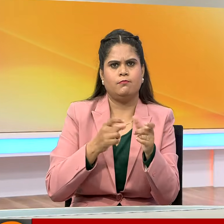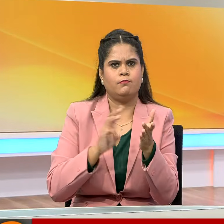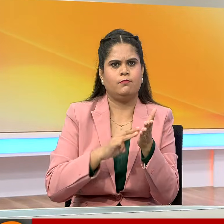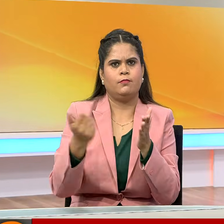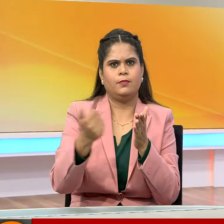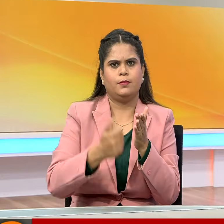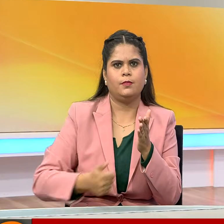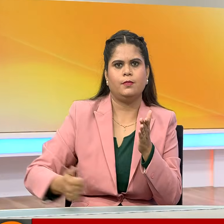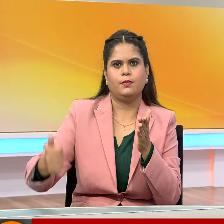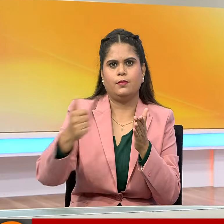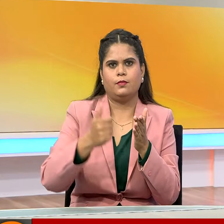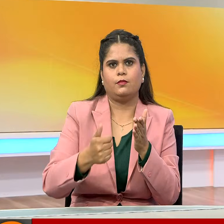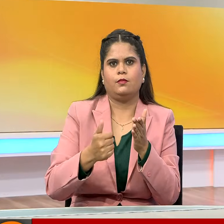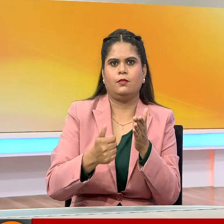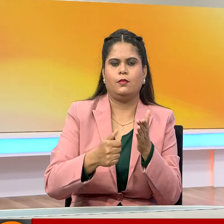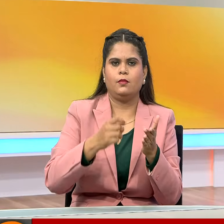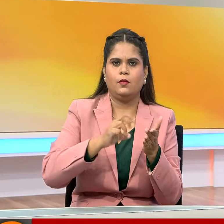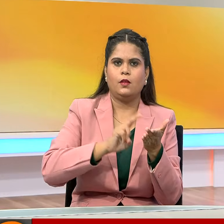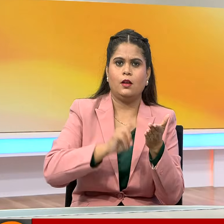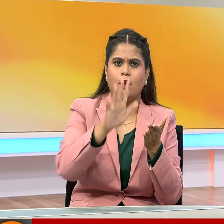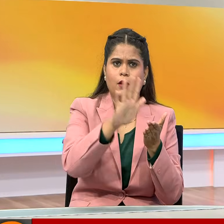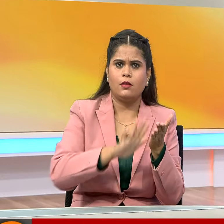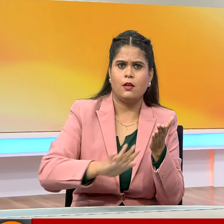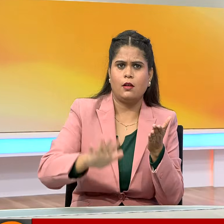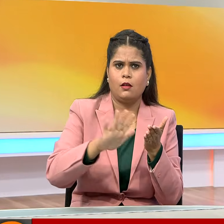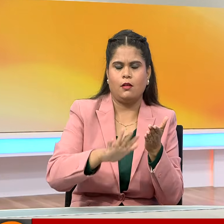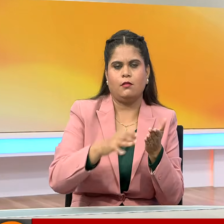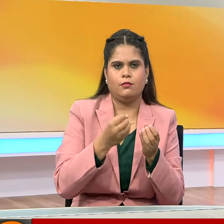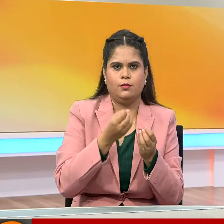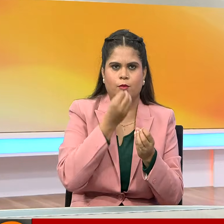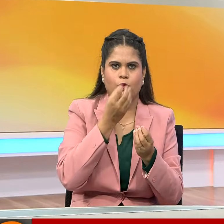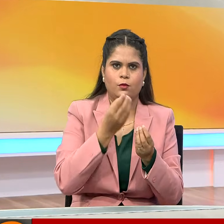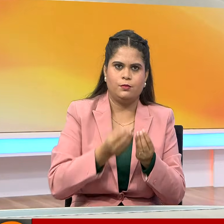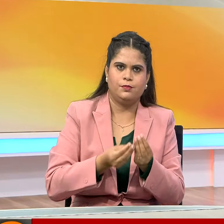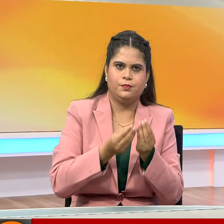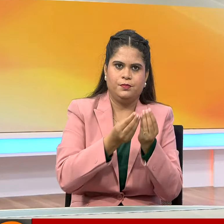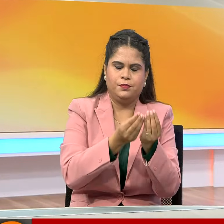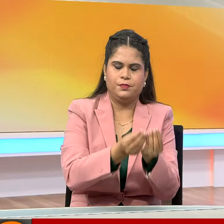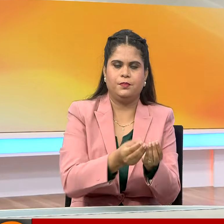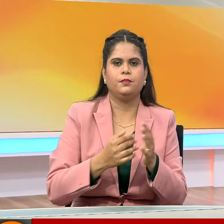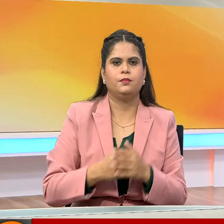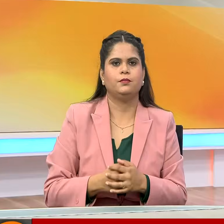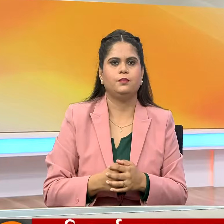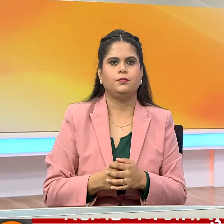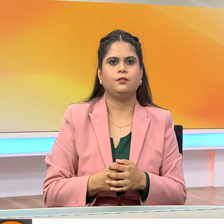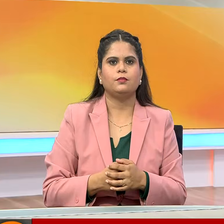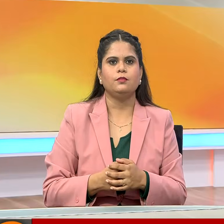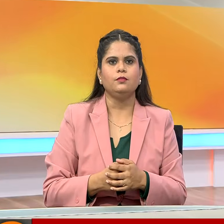राष्ट्रीय समर स्मारक पर पुष्पांजलि अर्पित की।